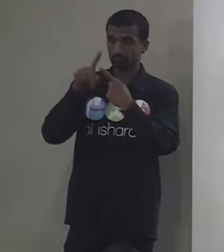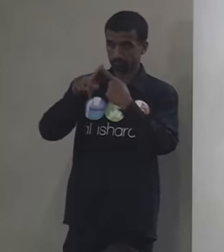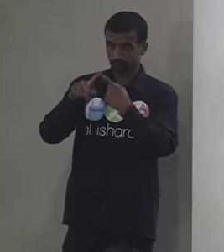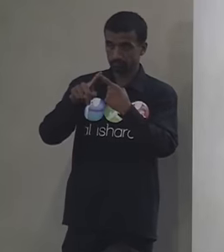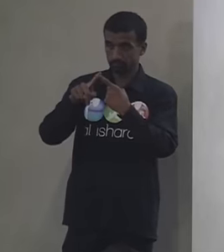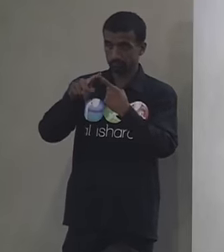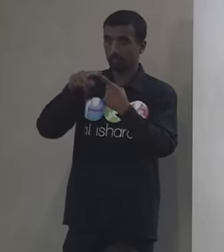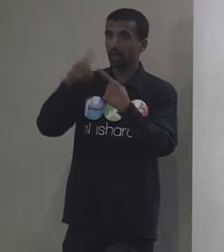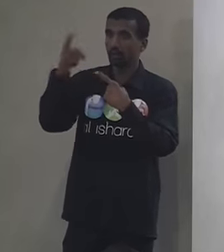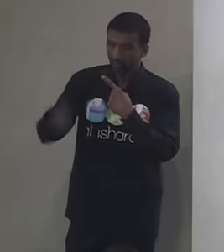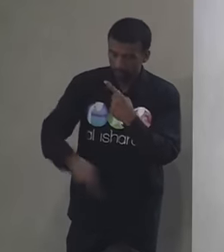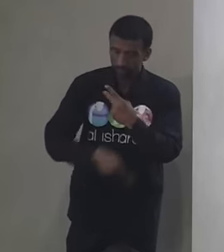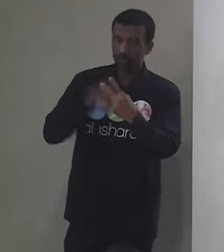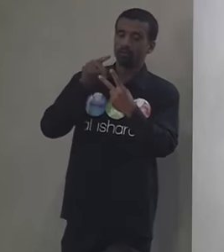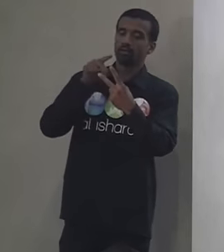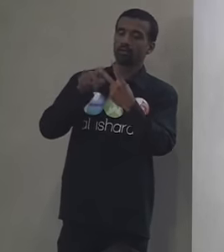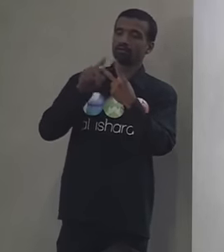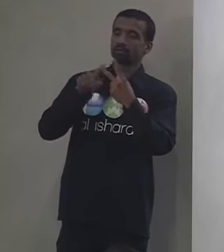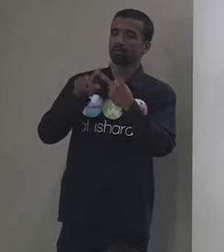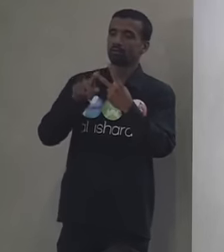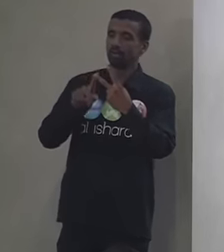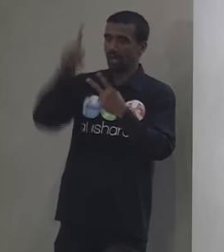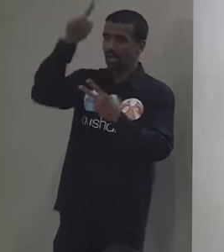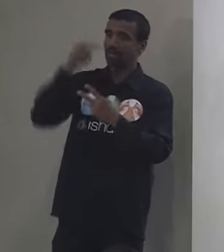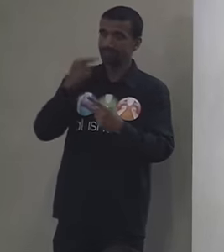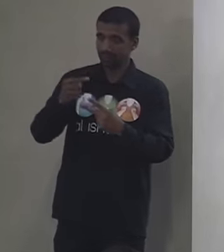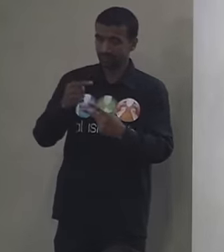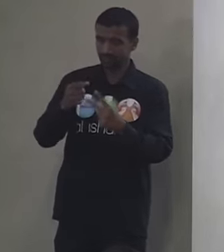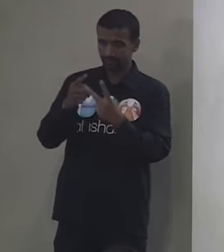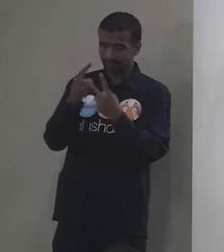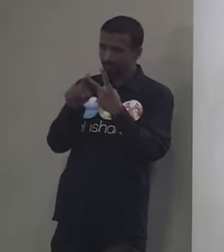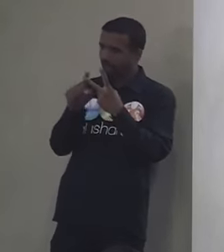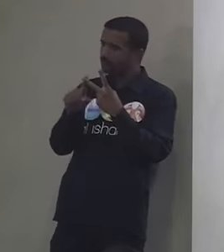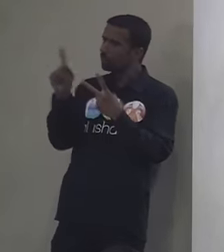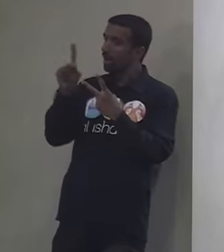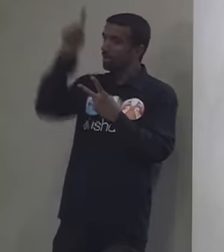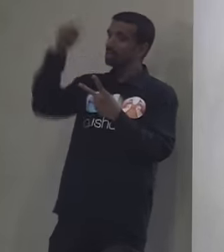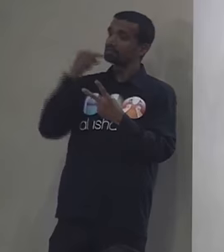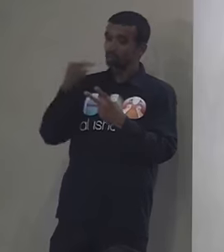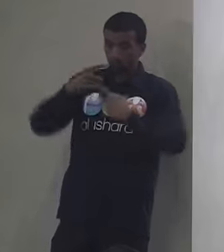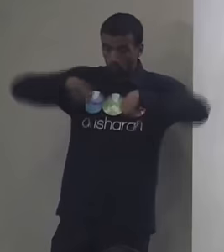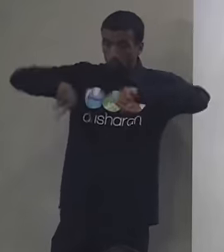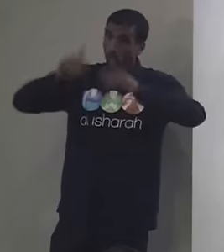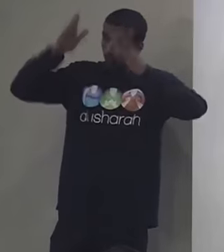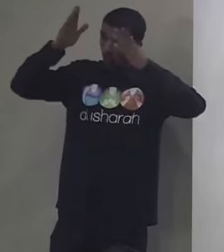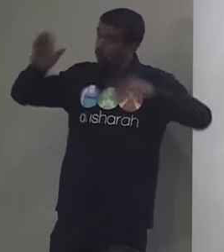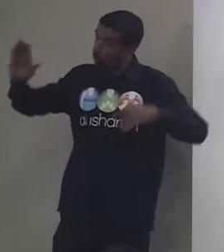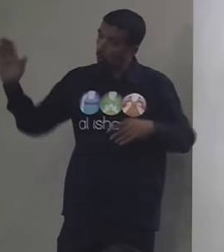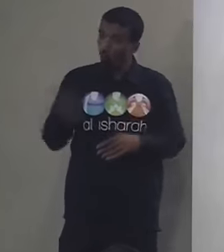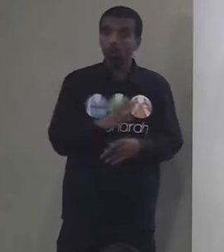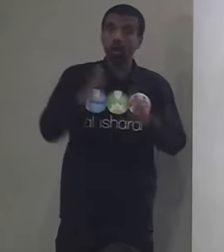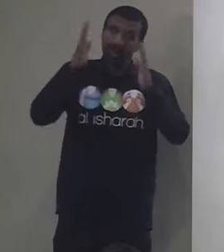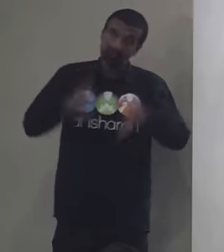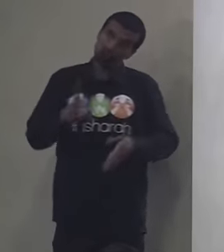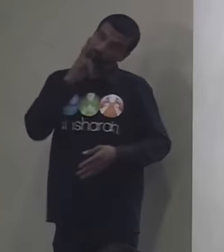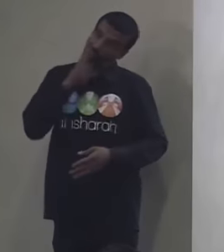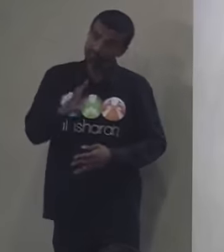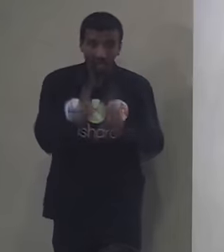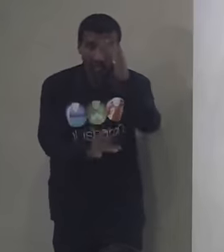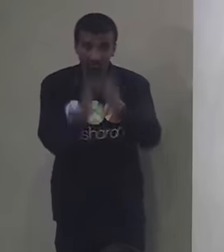to stare at Jahannam how many times? 2. لَتَرَوُنَّ الْجَحِيمِ ثُمَّ لَتَرَوُنَّهَا عَيْنَ